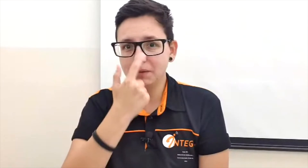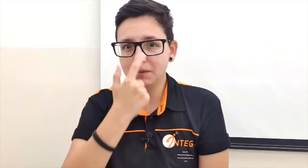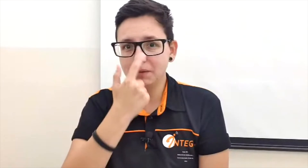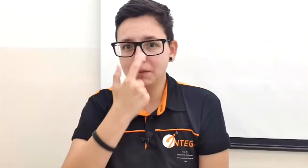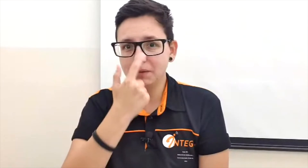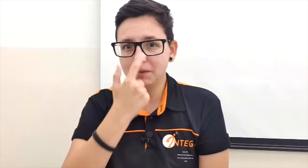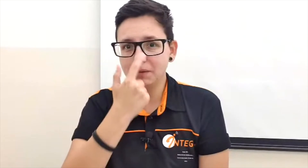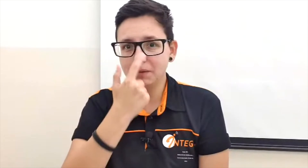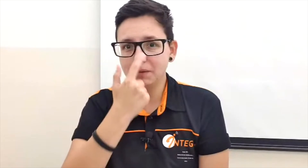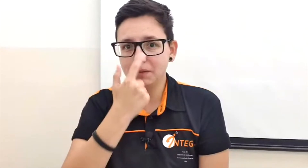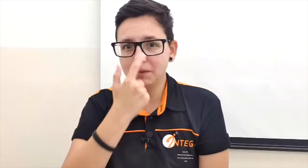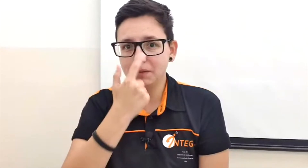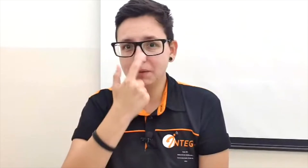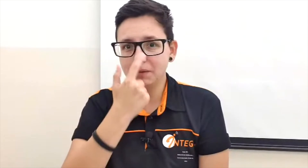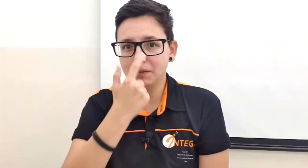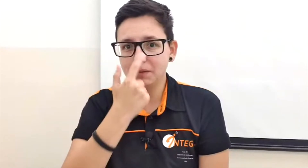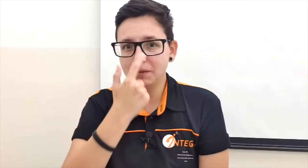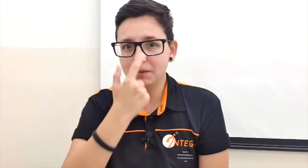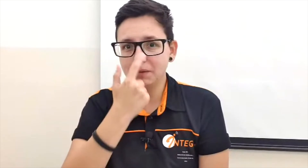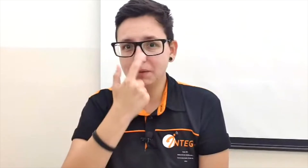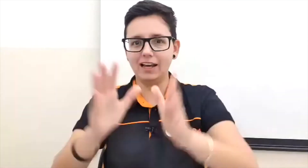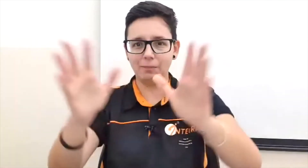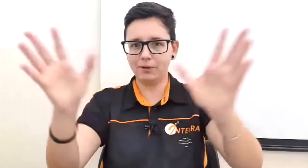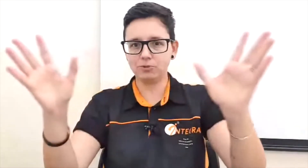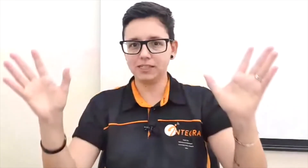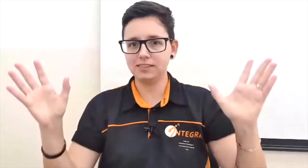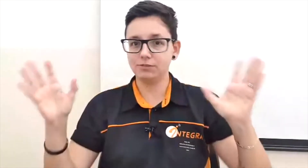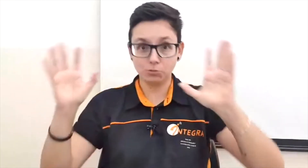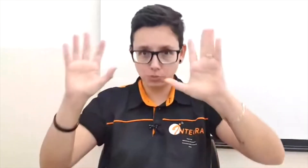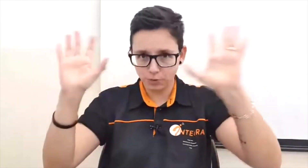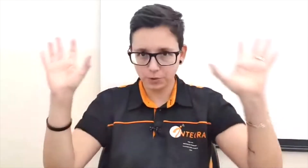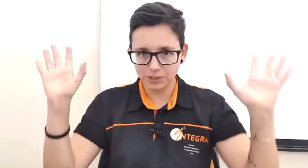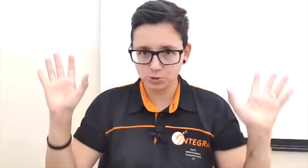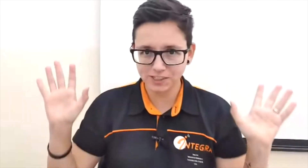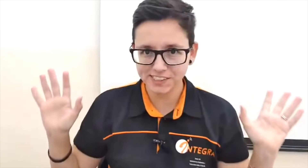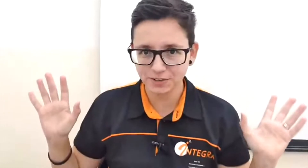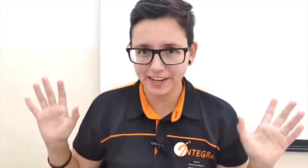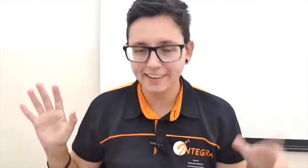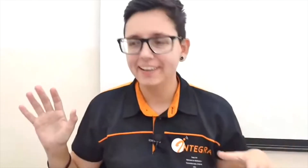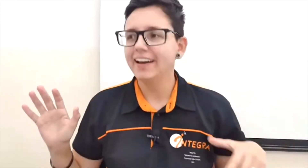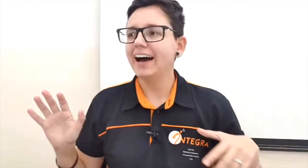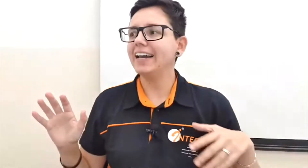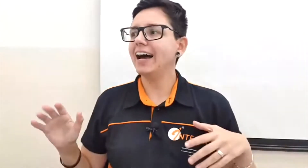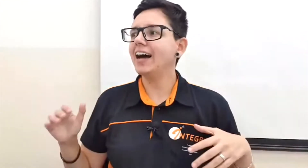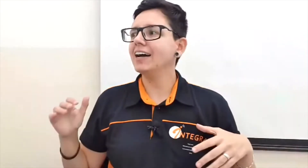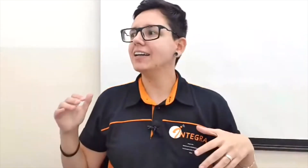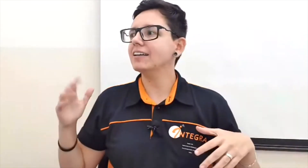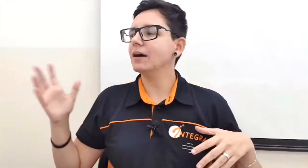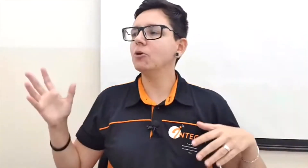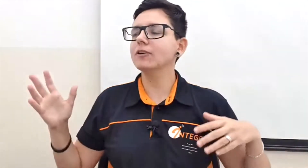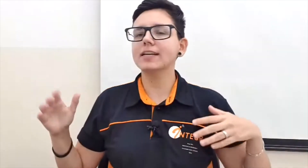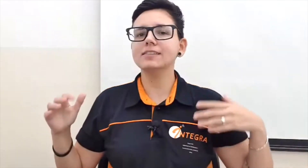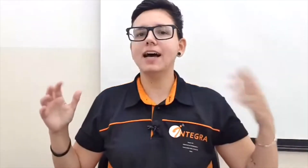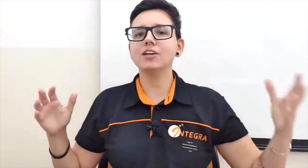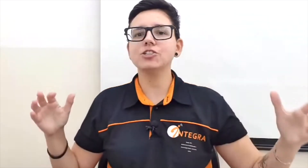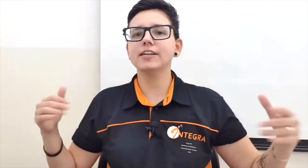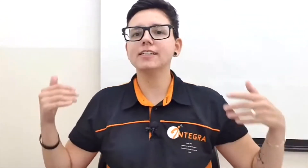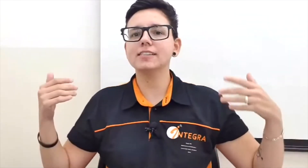faz uma pergunta e eu falo direto para ela. Ela pergunta assim, vamos supor, uma situação, né? Ai, amor, o que você acha